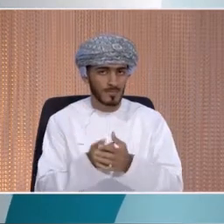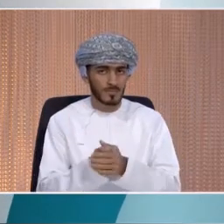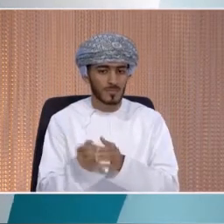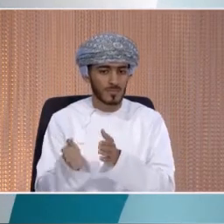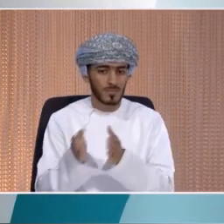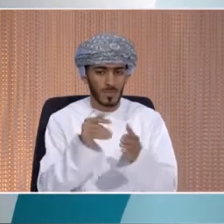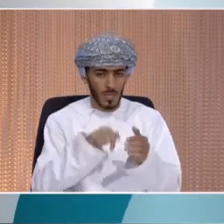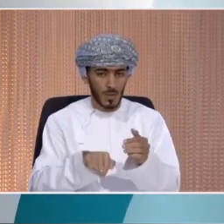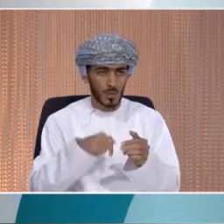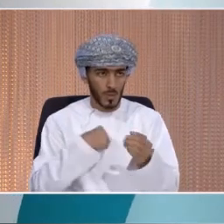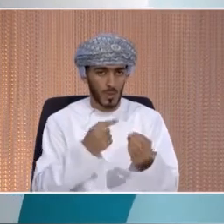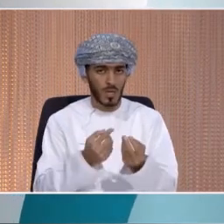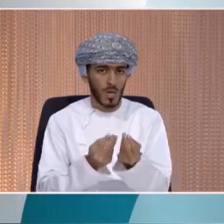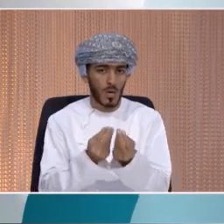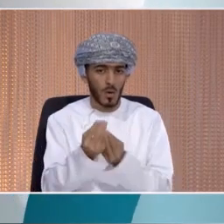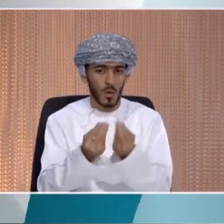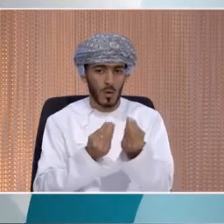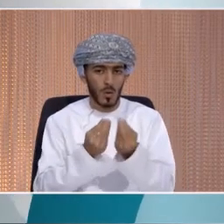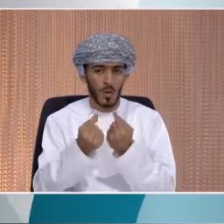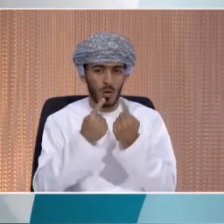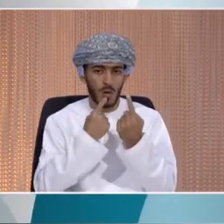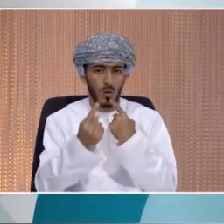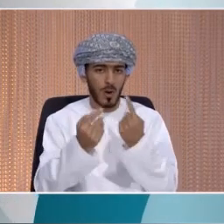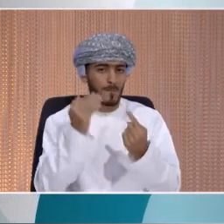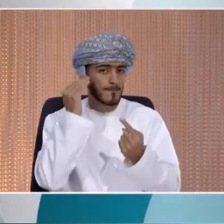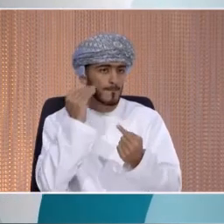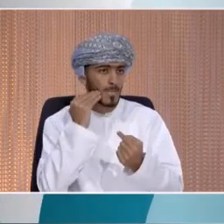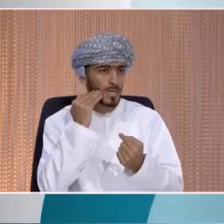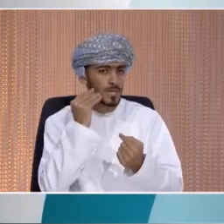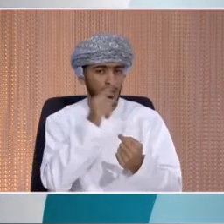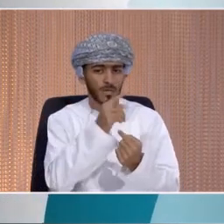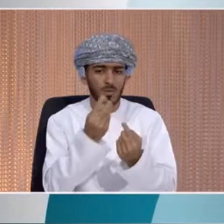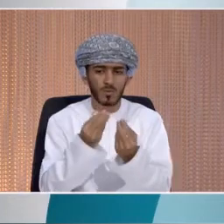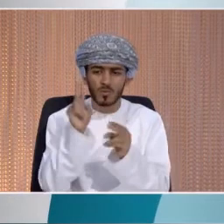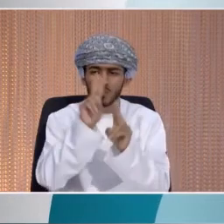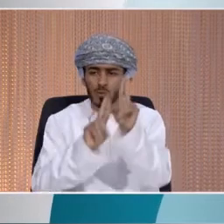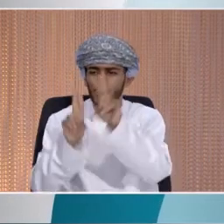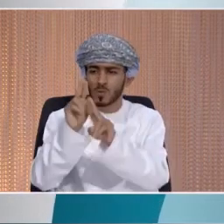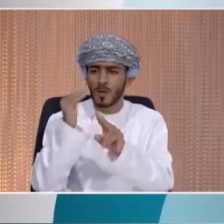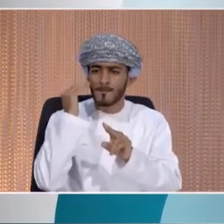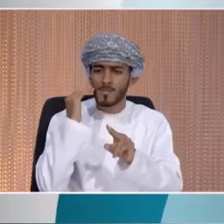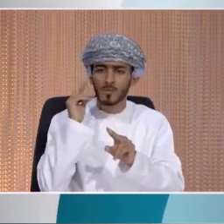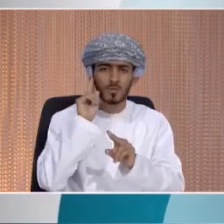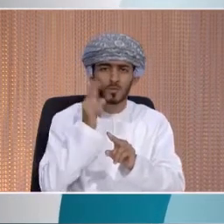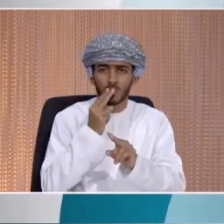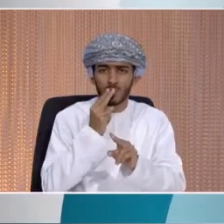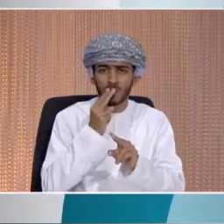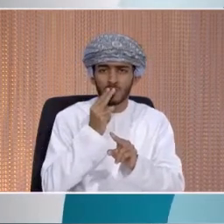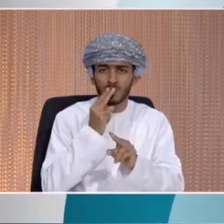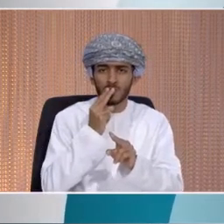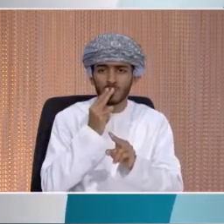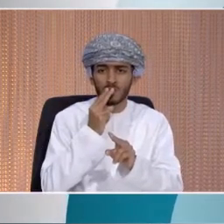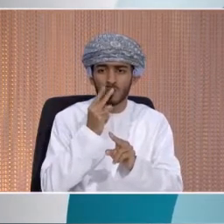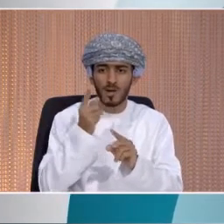وأثناء حواري عند البنات الصم، البعض منهم بنسبة 50%